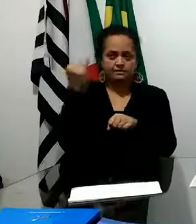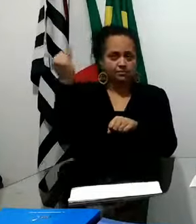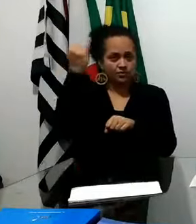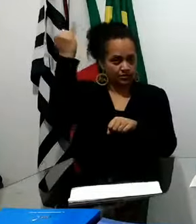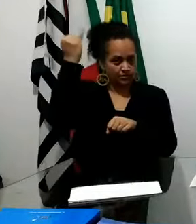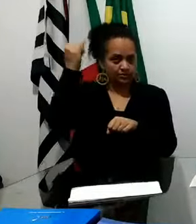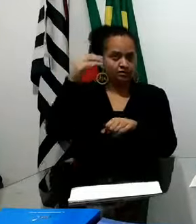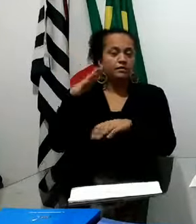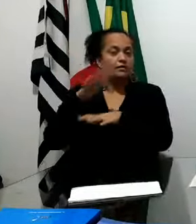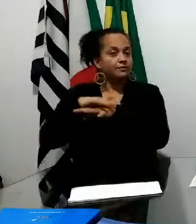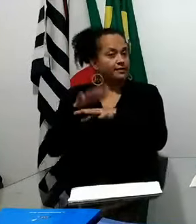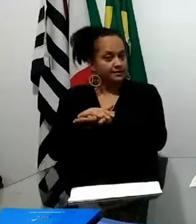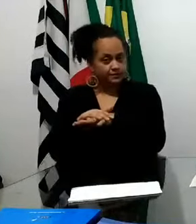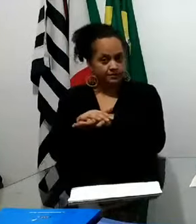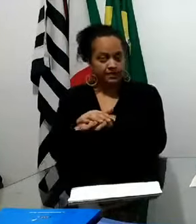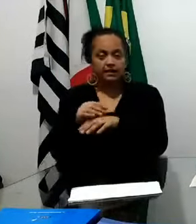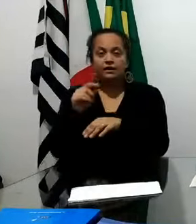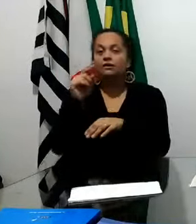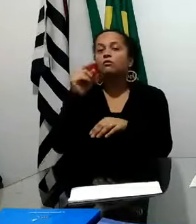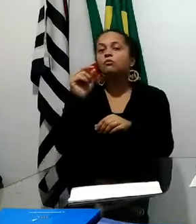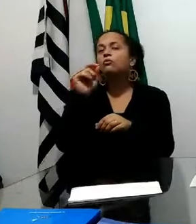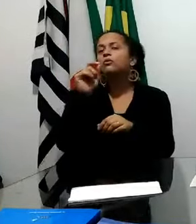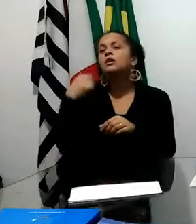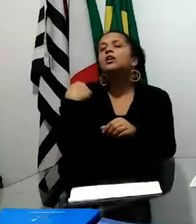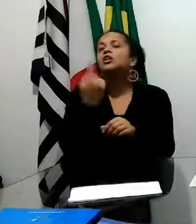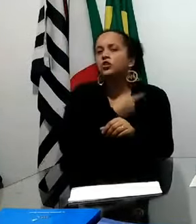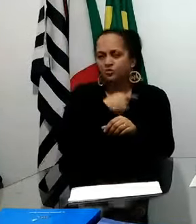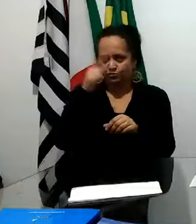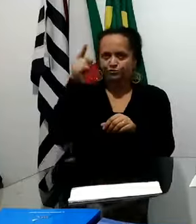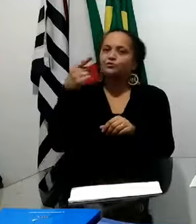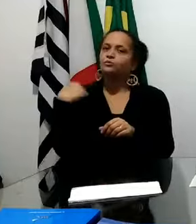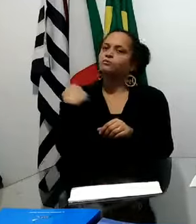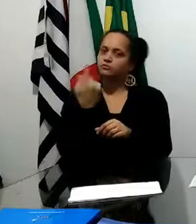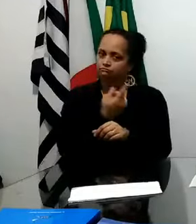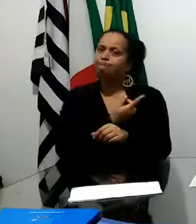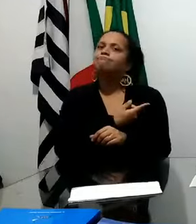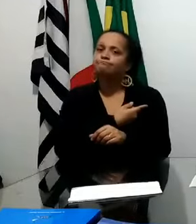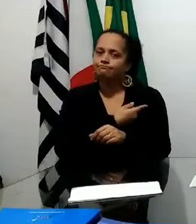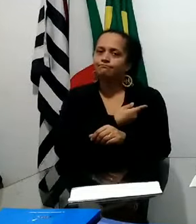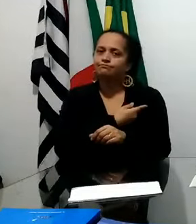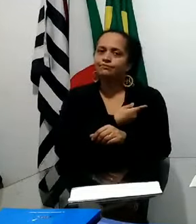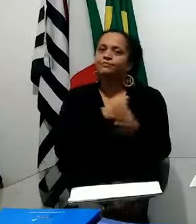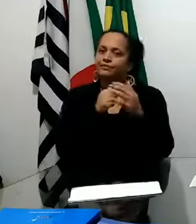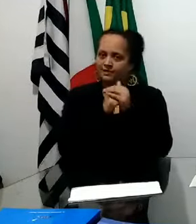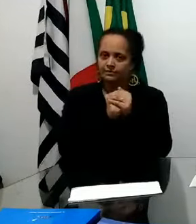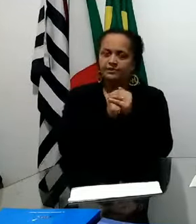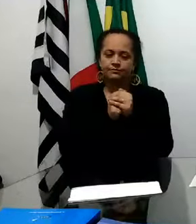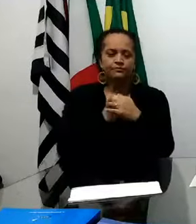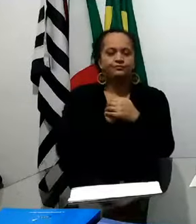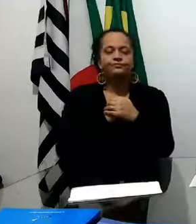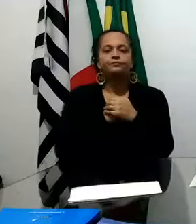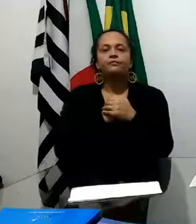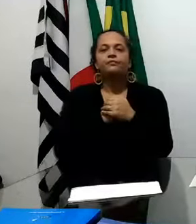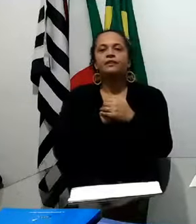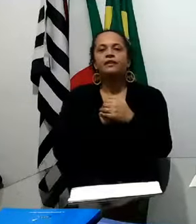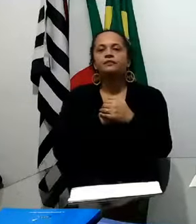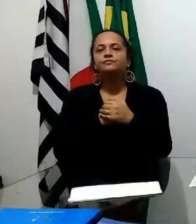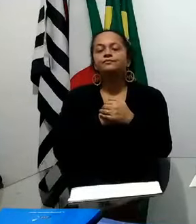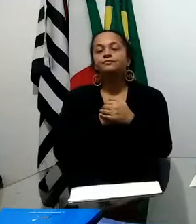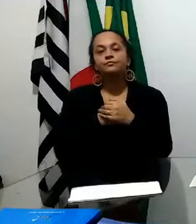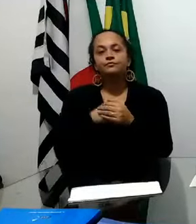faz parte, é o que nós somos. Amém? Então, a gente, triste, né? Lamentável isso,